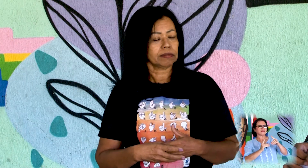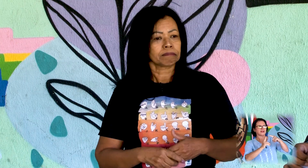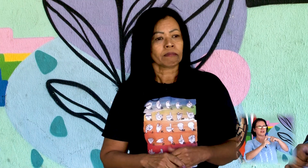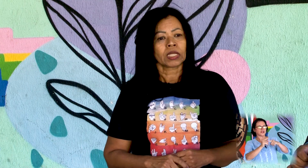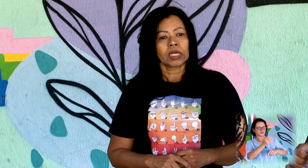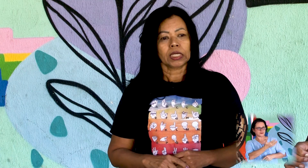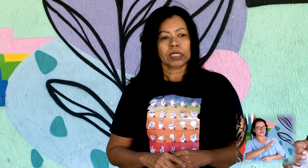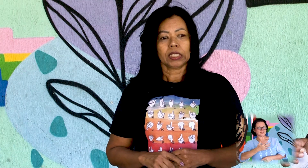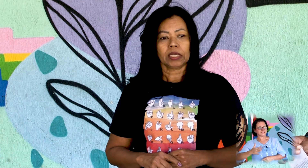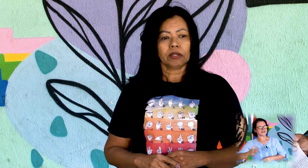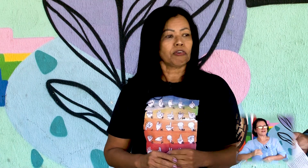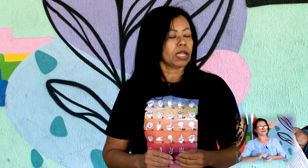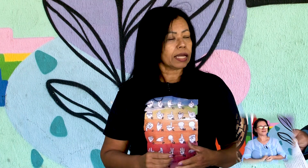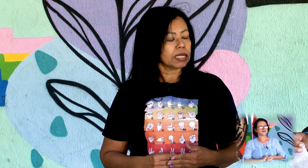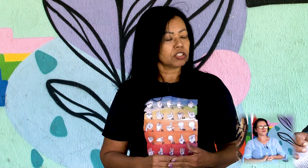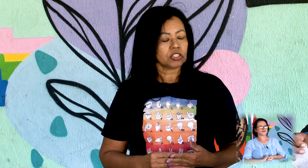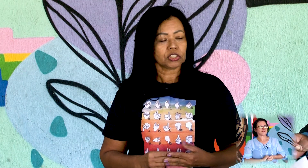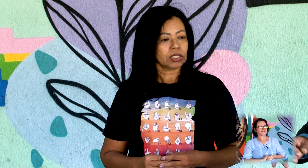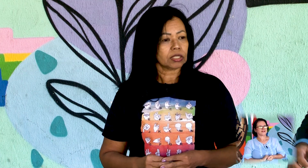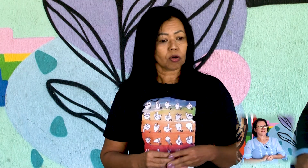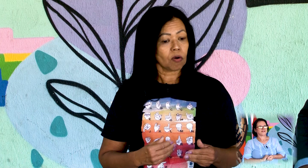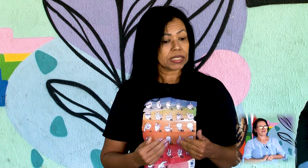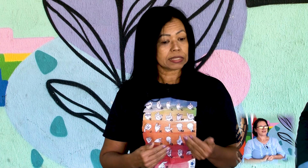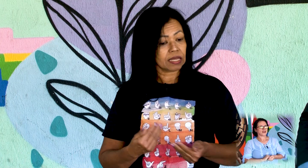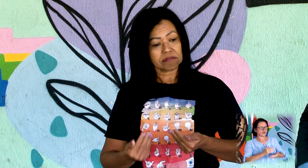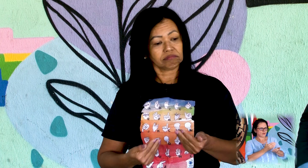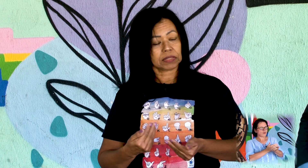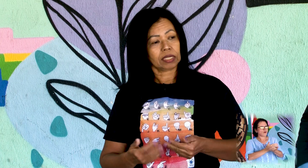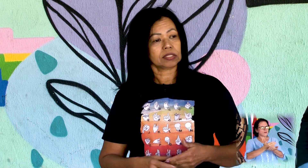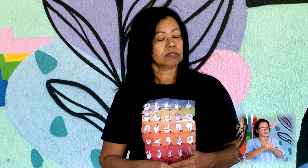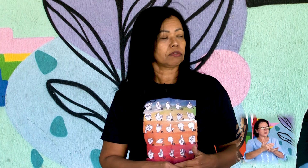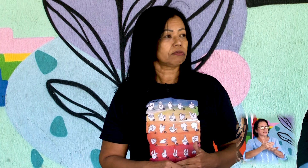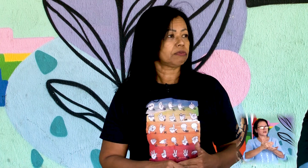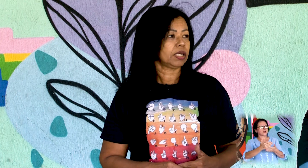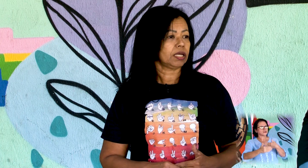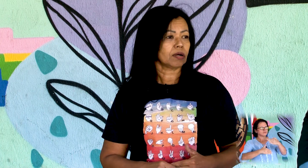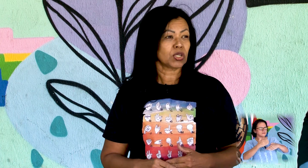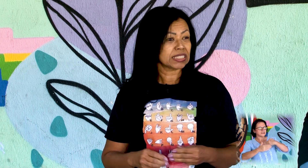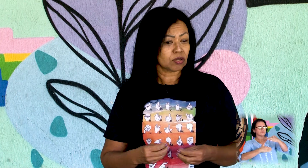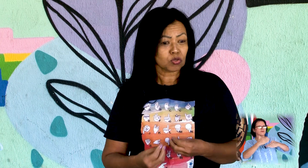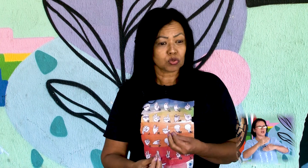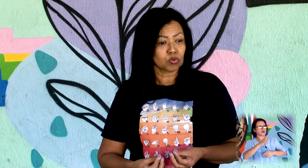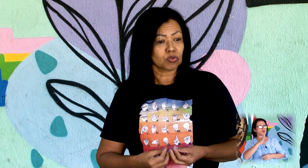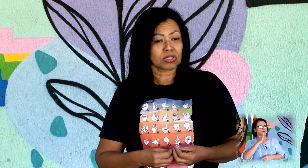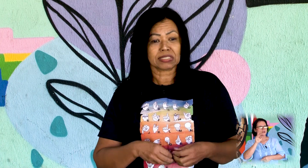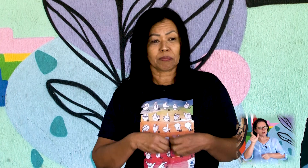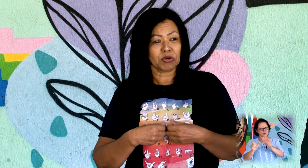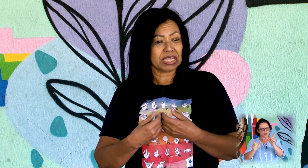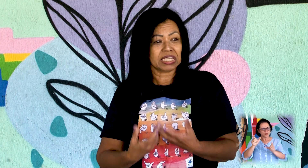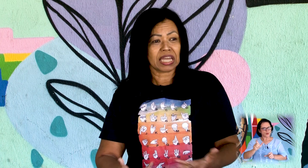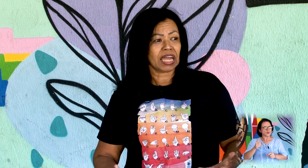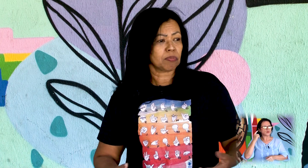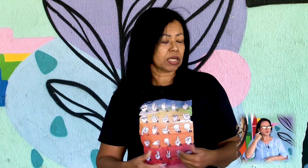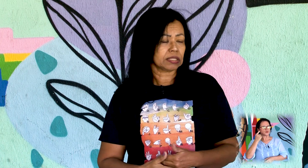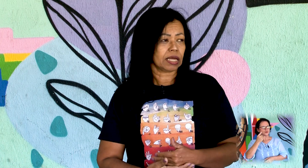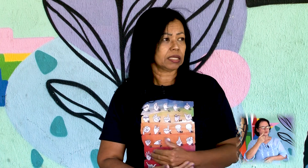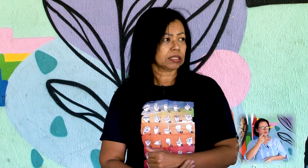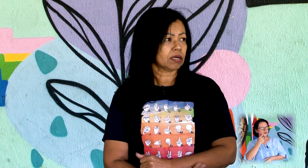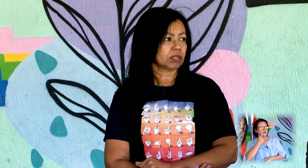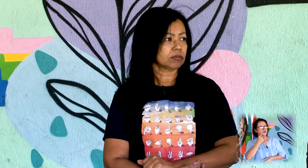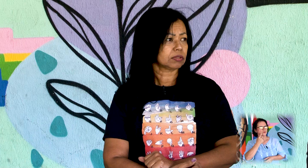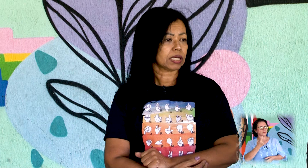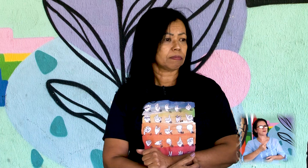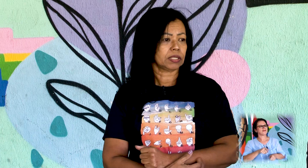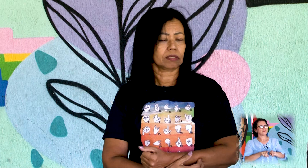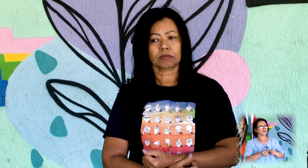surdo, né? Sim. E foi lá que eu comecei, né, a desenvolver, a conhecer os surdos, a saber o que era, porque até